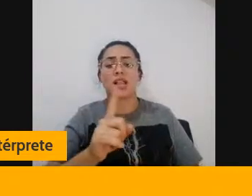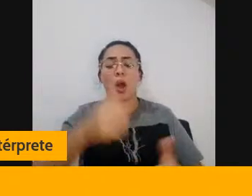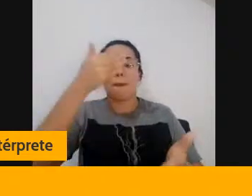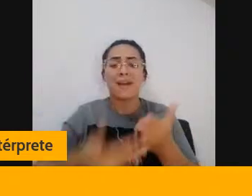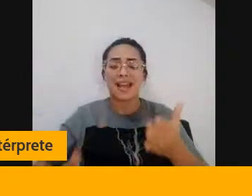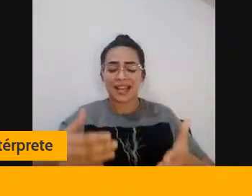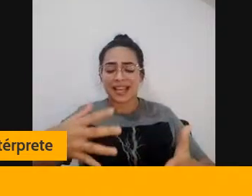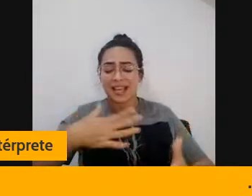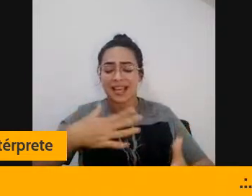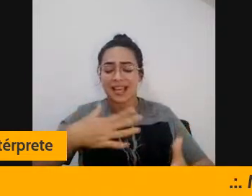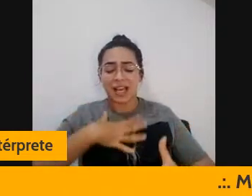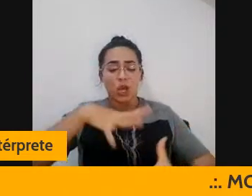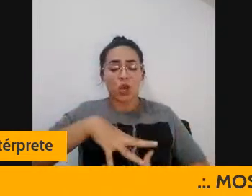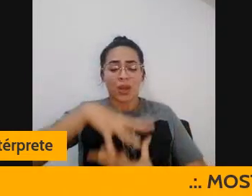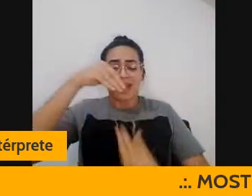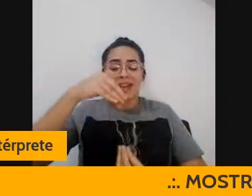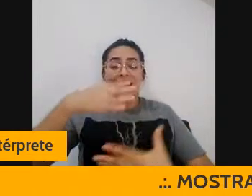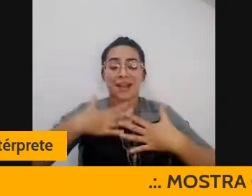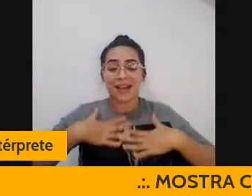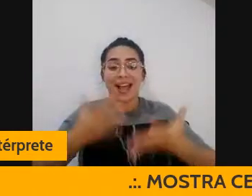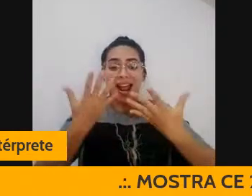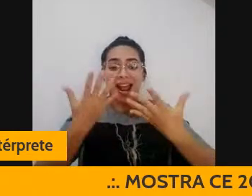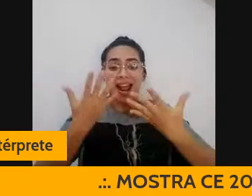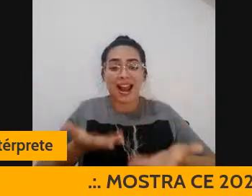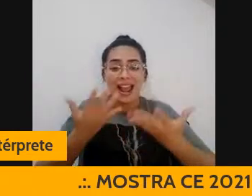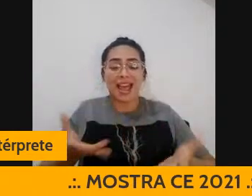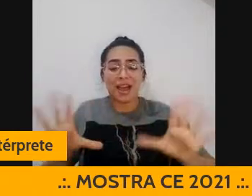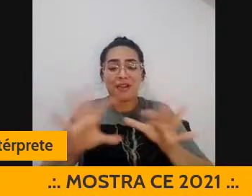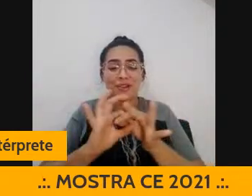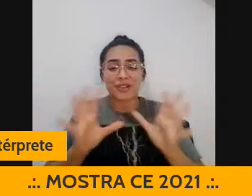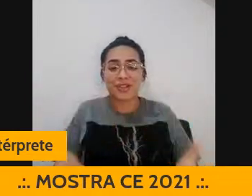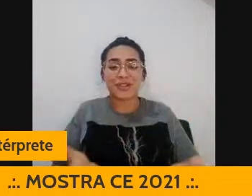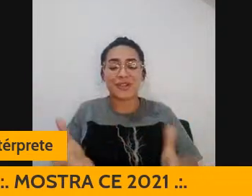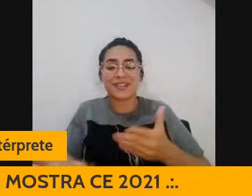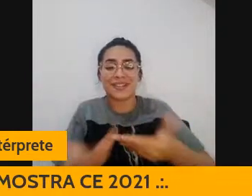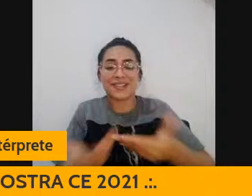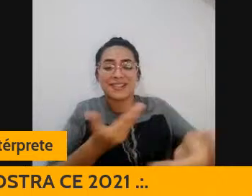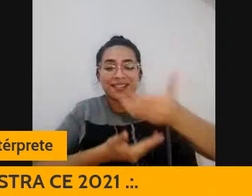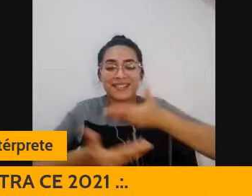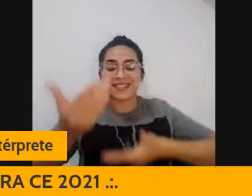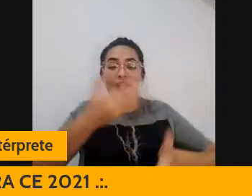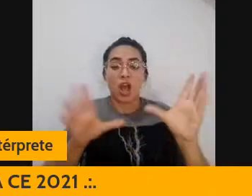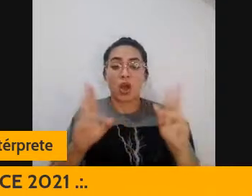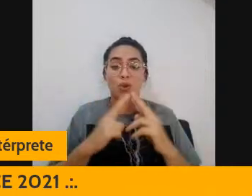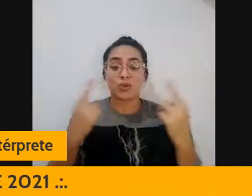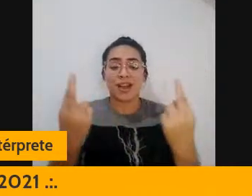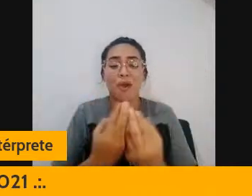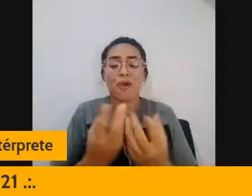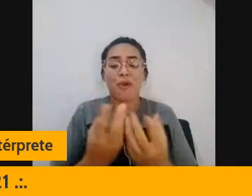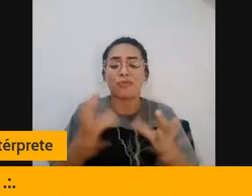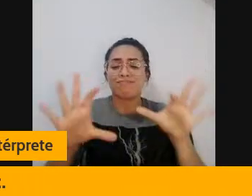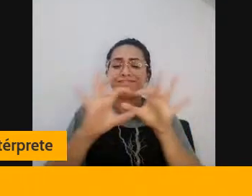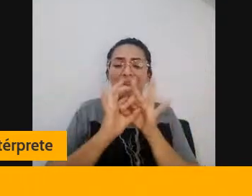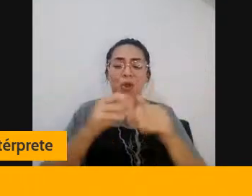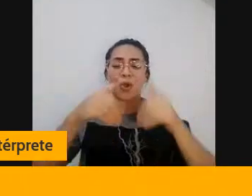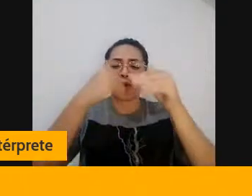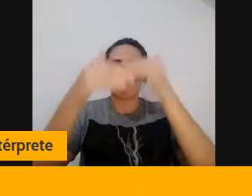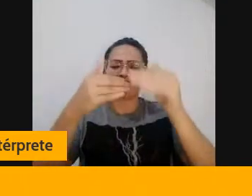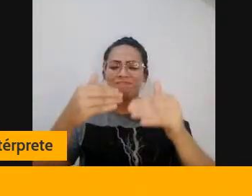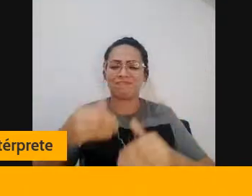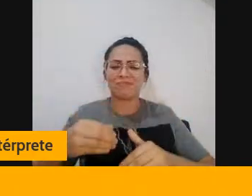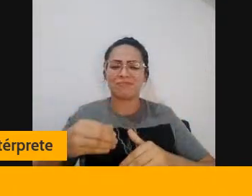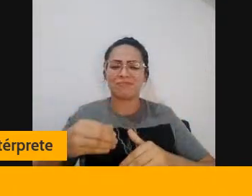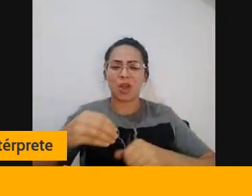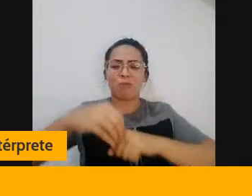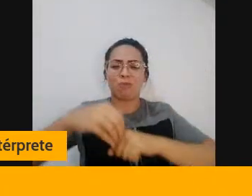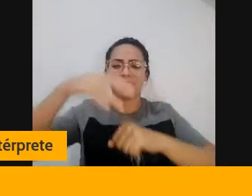espírito que a Mostra trouxe, esse espírito de unidade, de comunidade, de compartilhamento, né, de construção coletiva. Eu acho que essa, para mim, é a maior lição